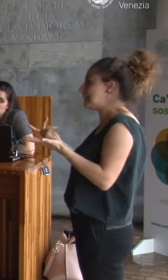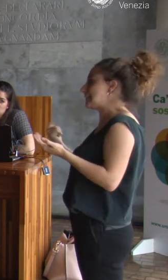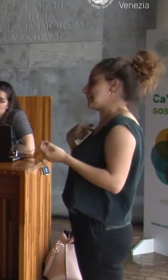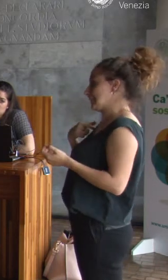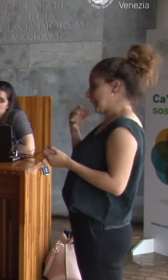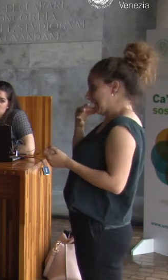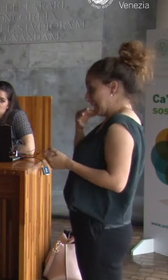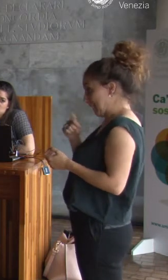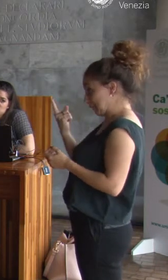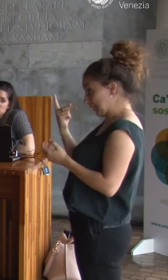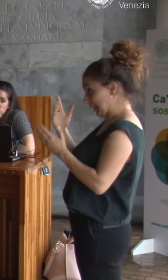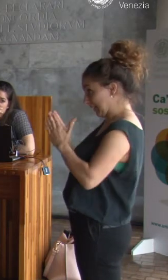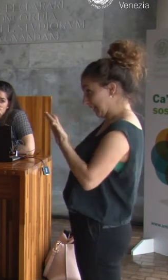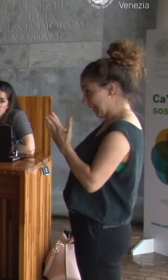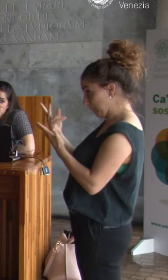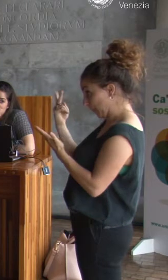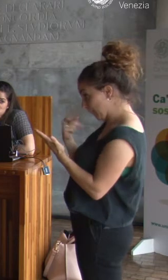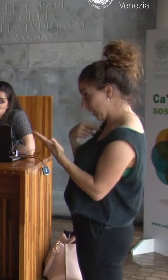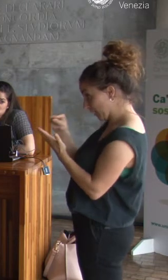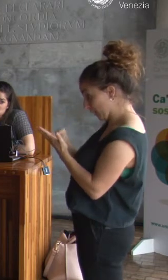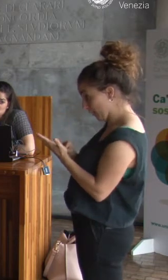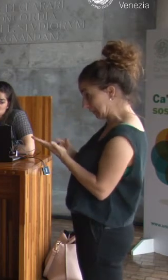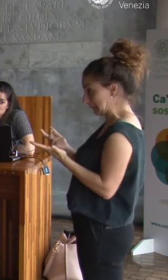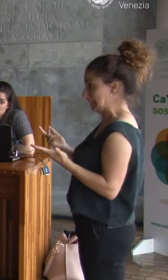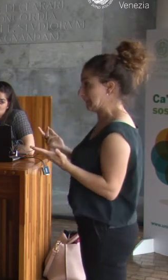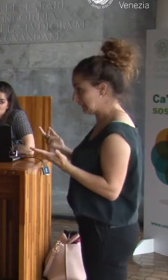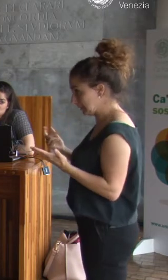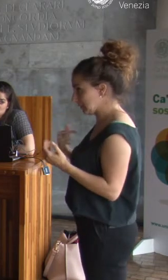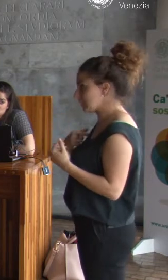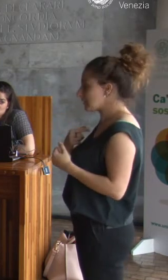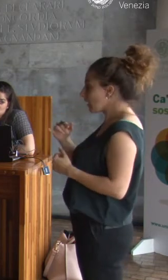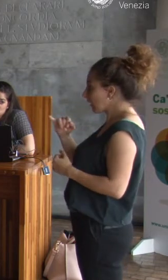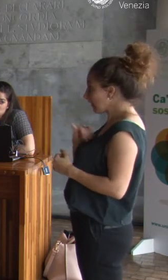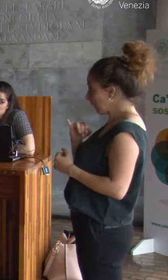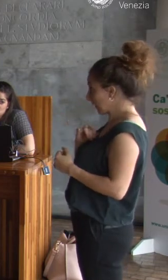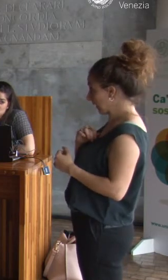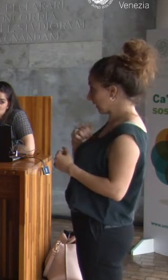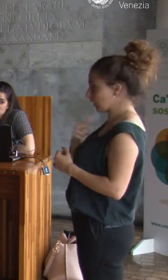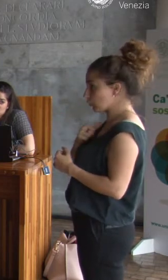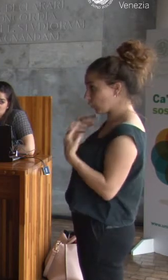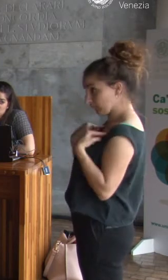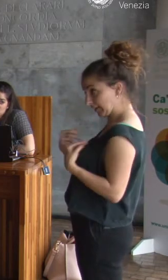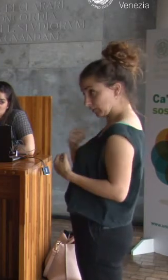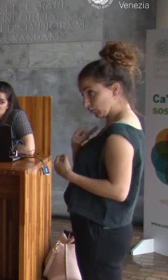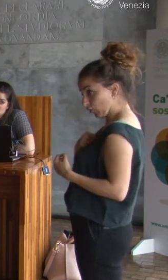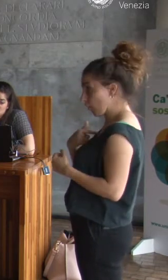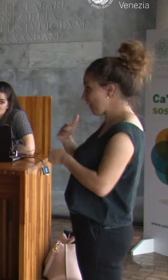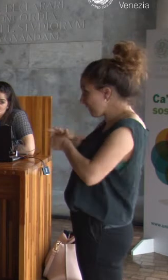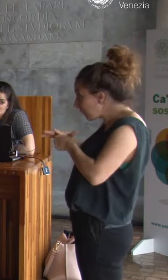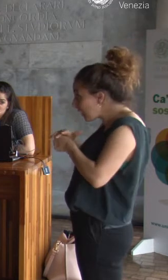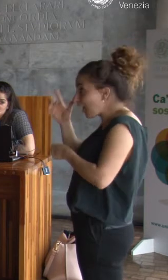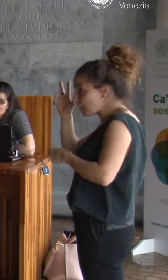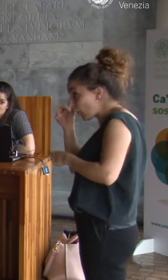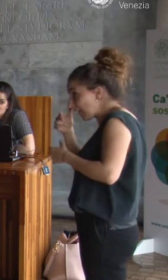se sono capace di scrivere un vero libro. Se per dritti. Riuscirò mai a essere indipendente, a vivere per conto mio, ad avere una famiglia,